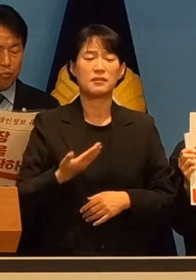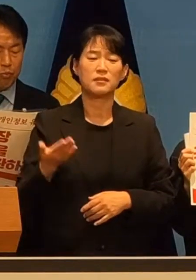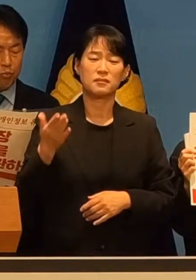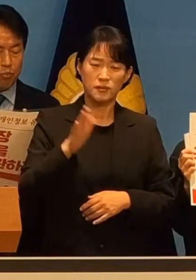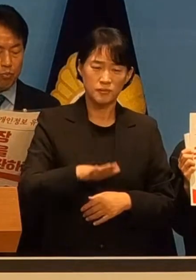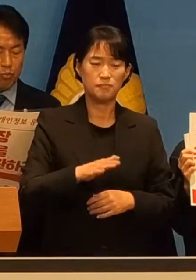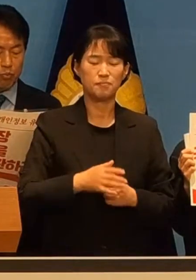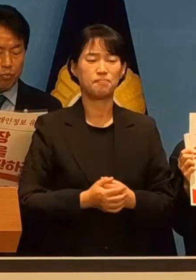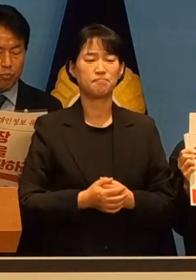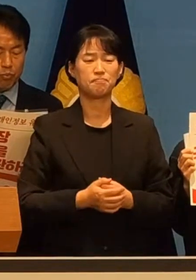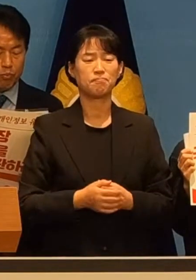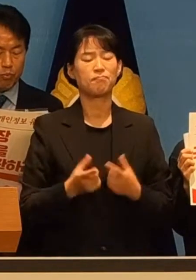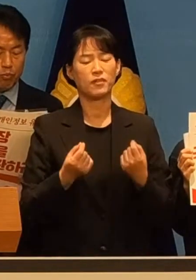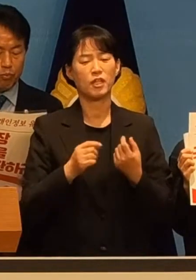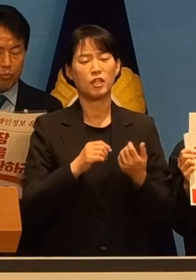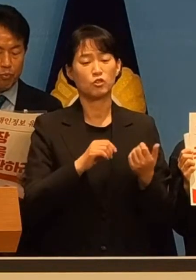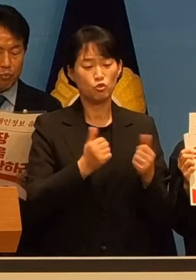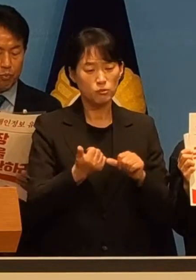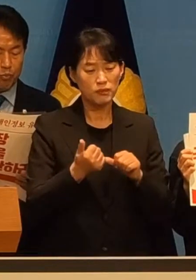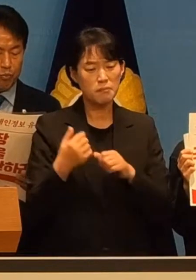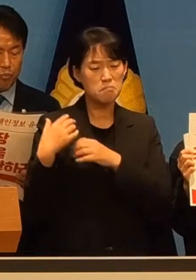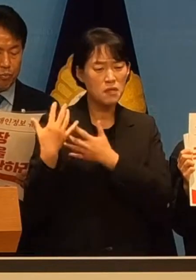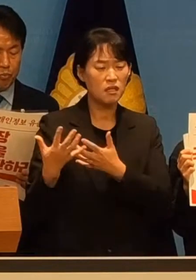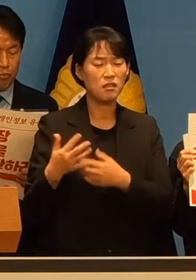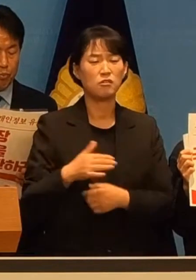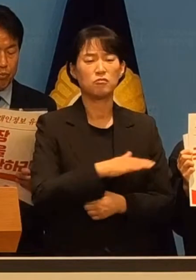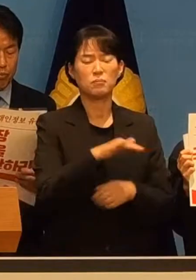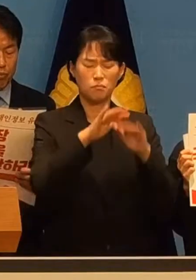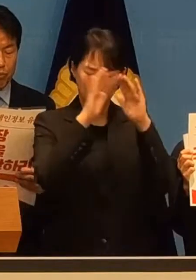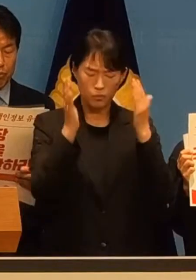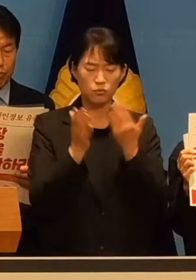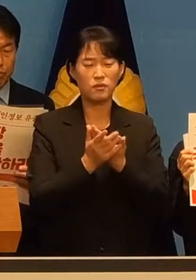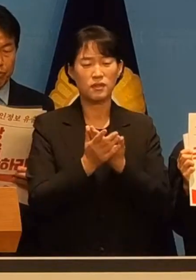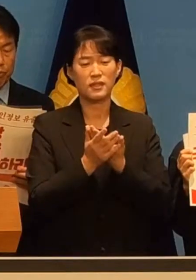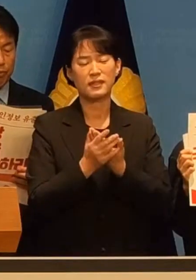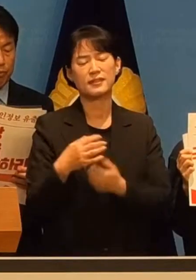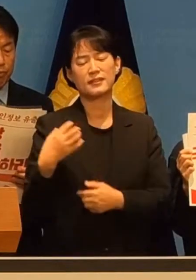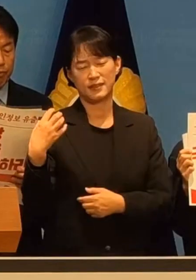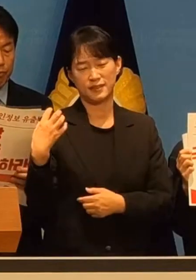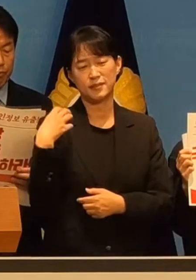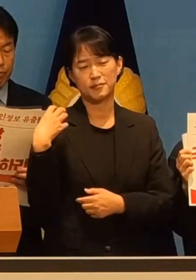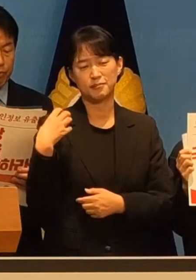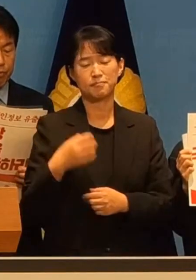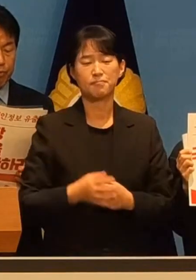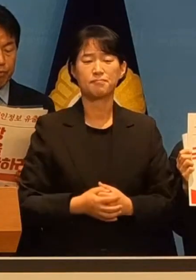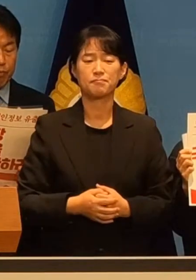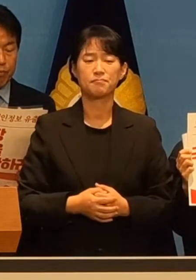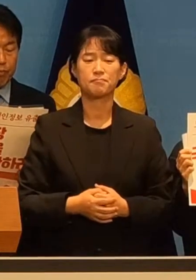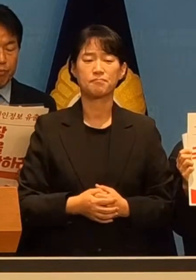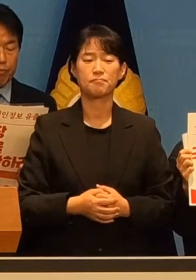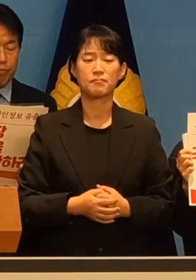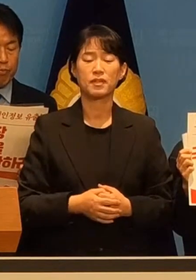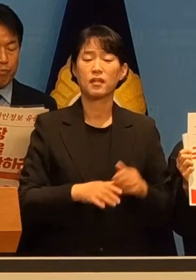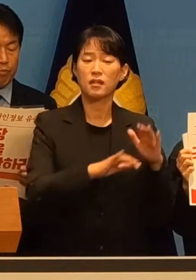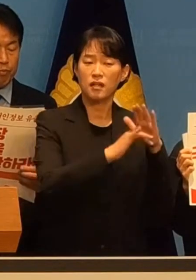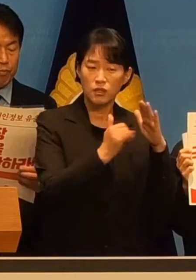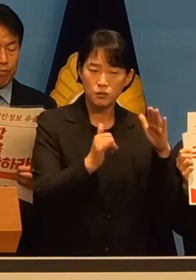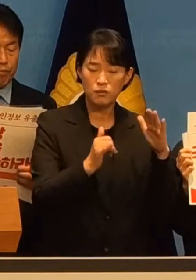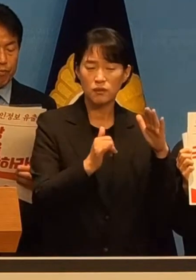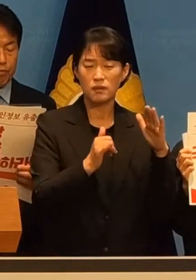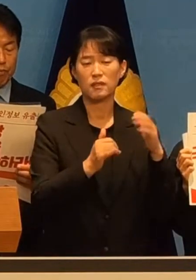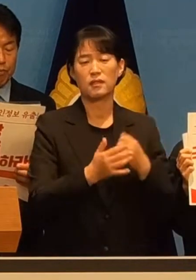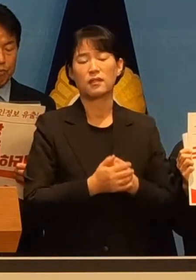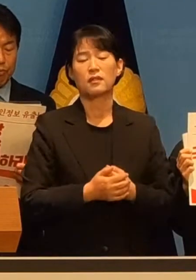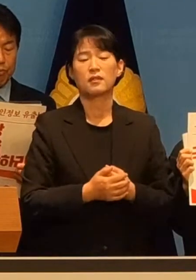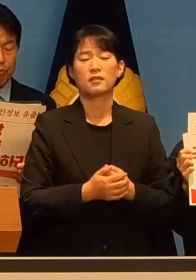그렇게 그 죽음을 방치한 우리 모두가 책임집니다. 그 가족의